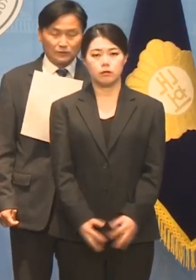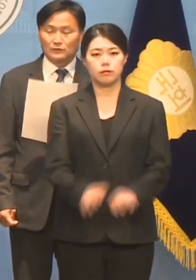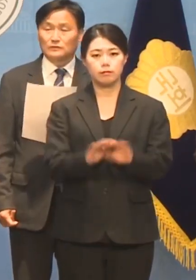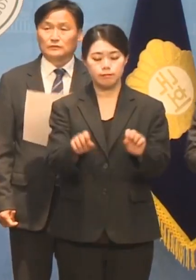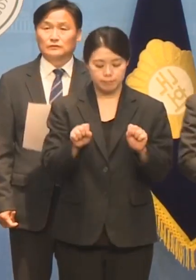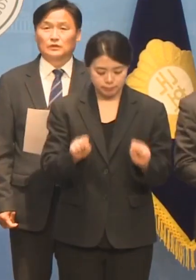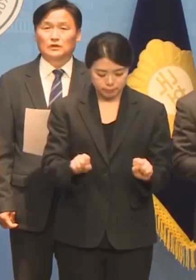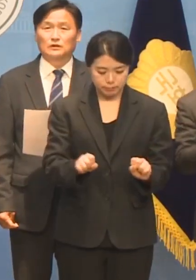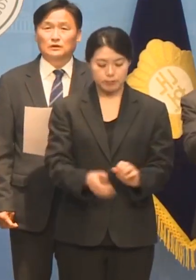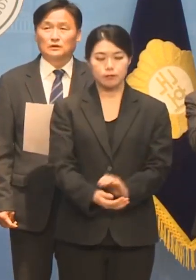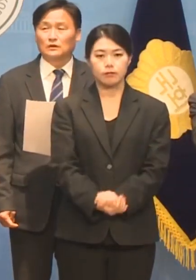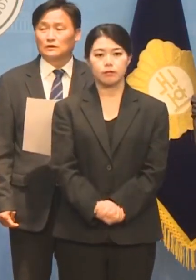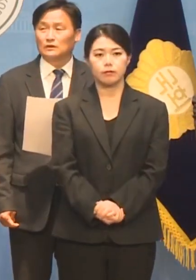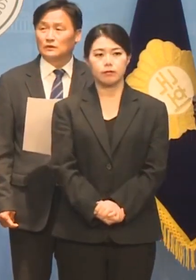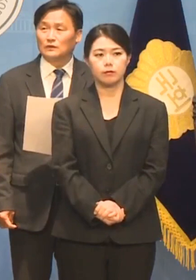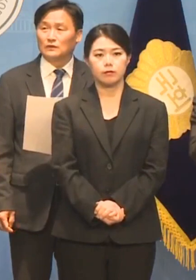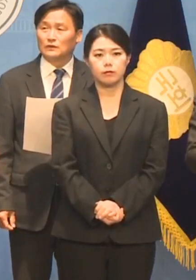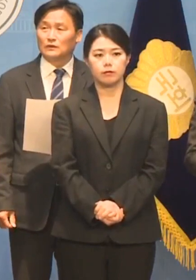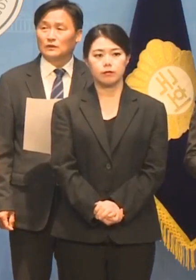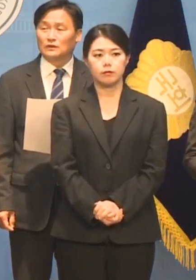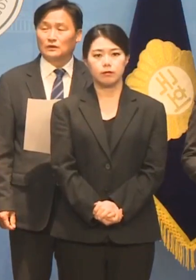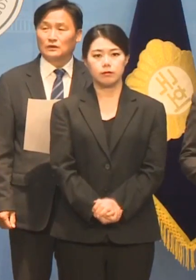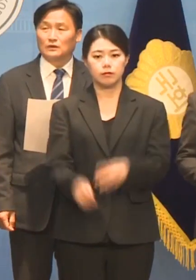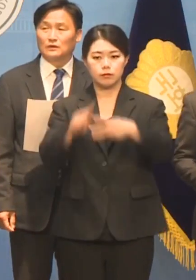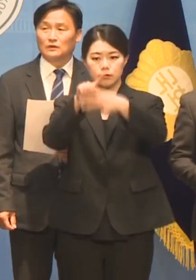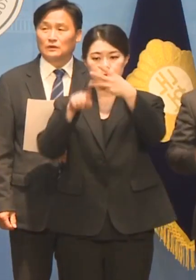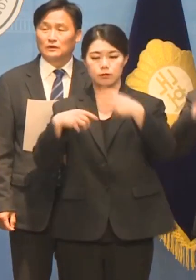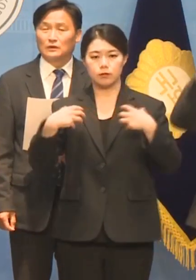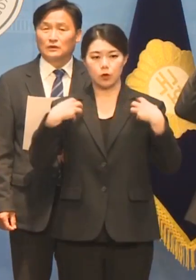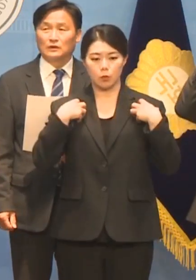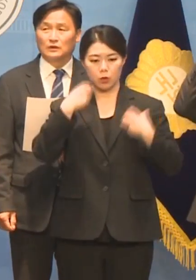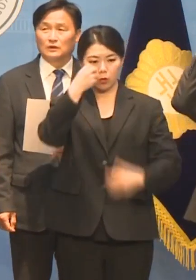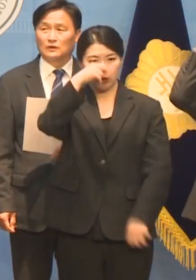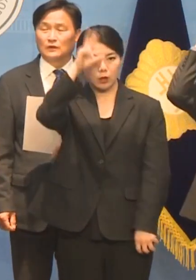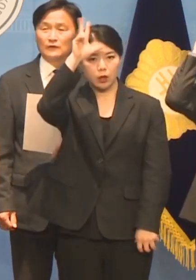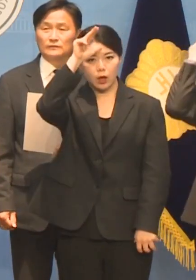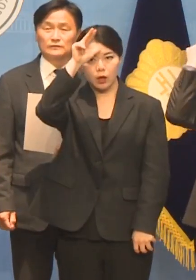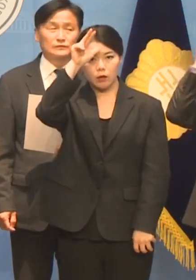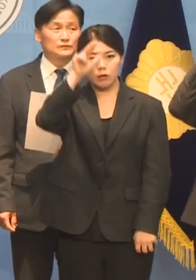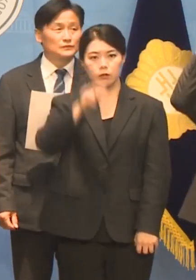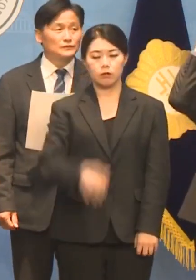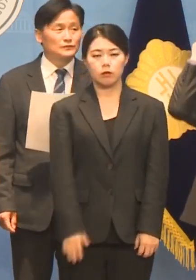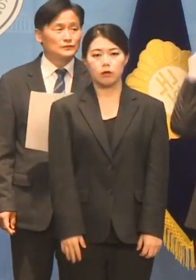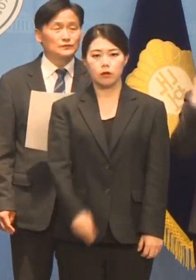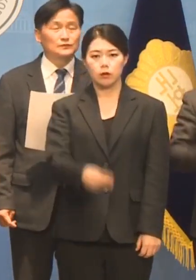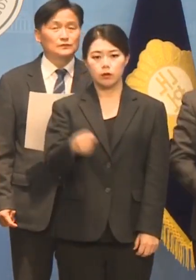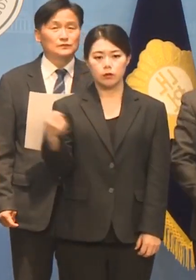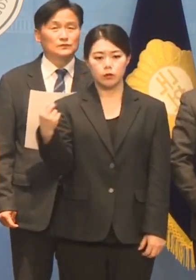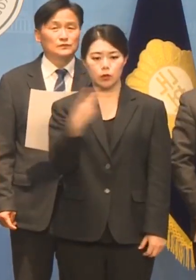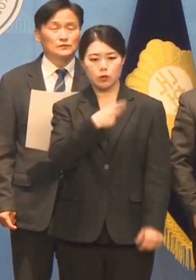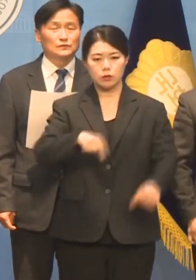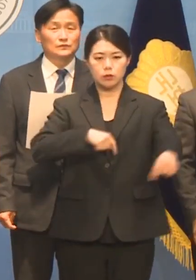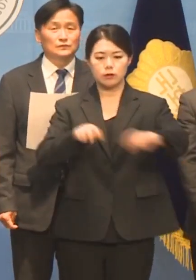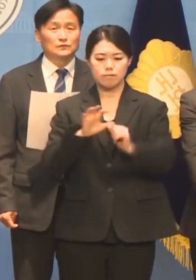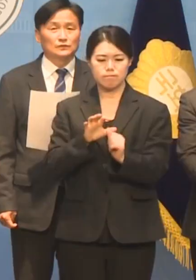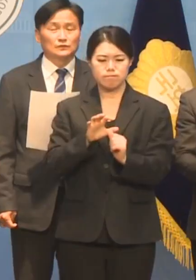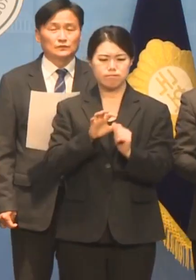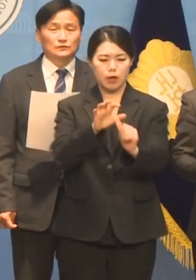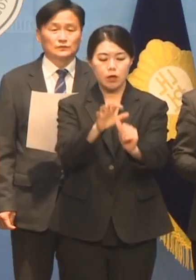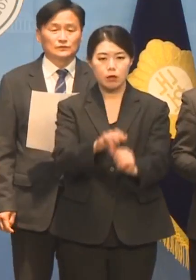네, 안녕하십니까. 윤석열 정부의 검찰이 또다시 무도한 정치 탄압을 자행하고